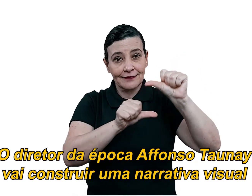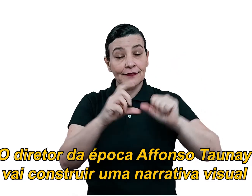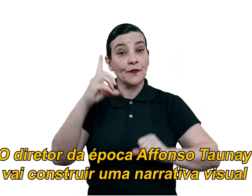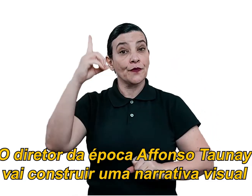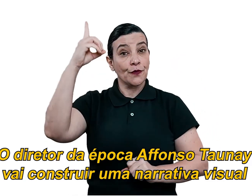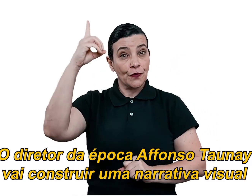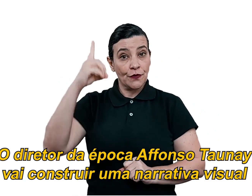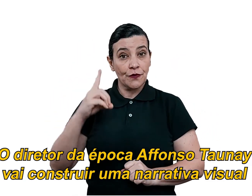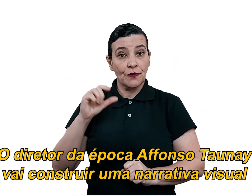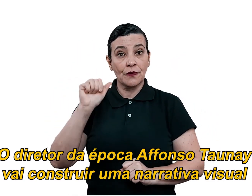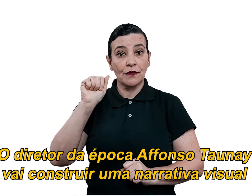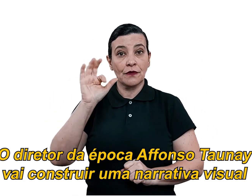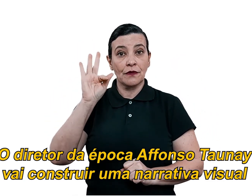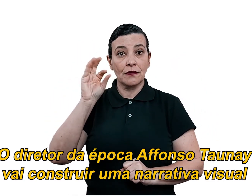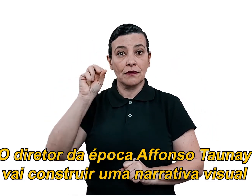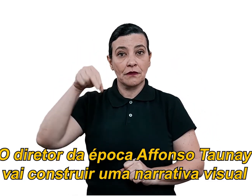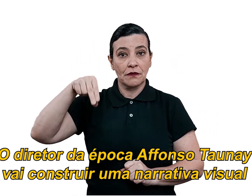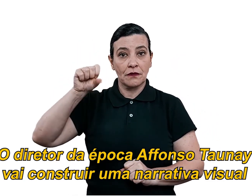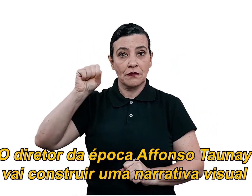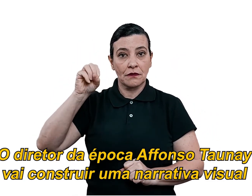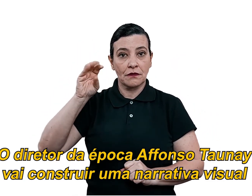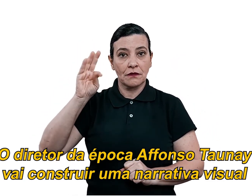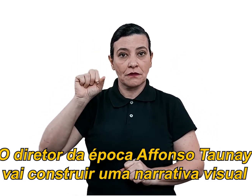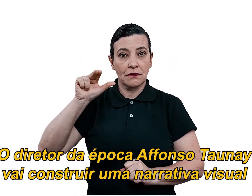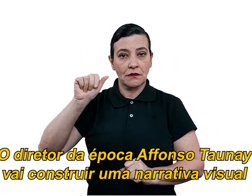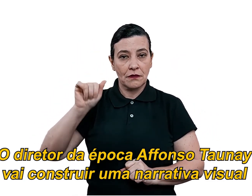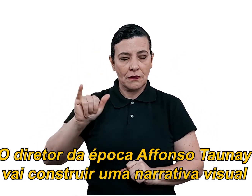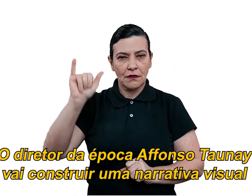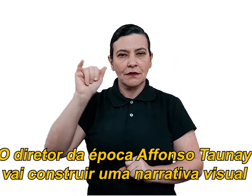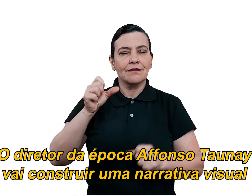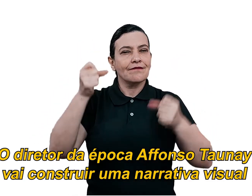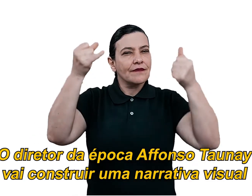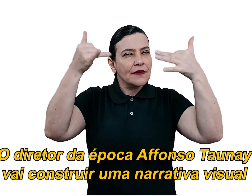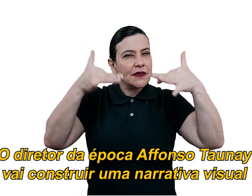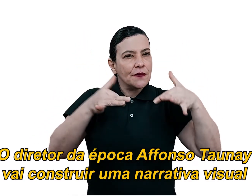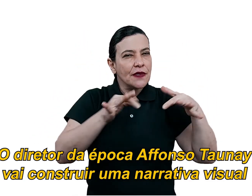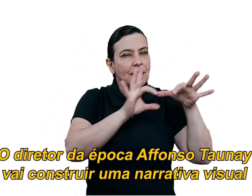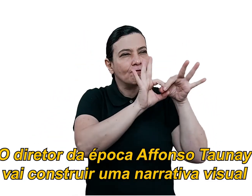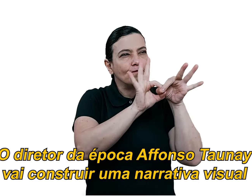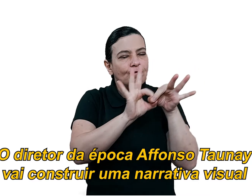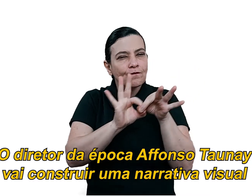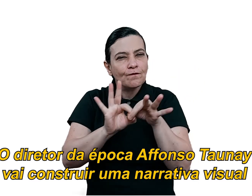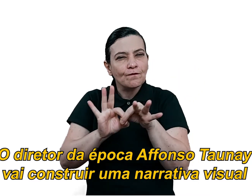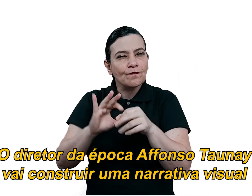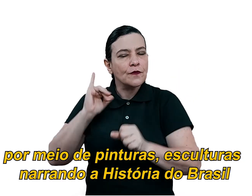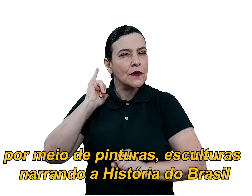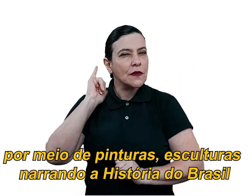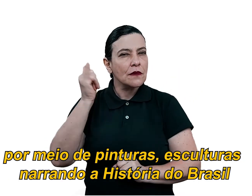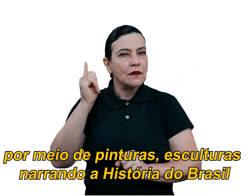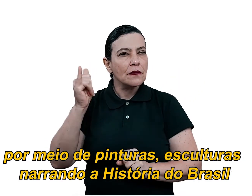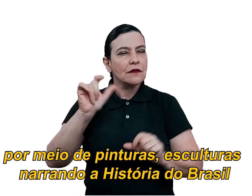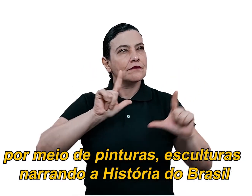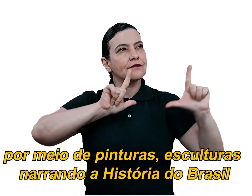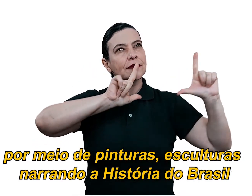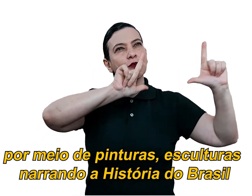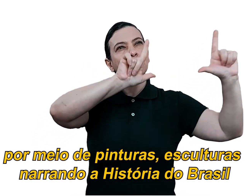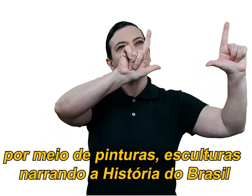da época, o Afonso Tonelli, vai construir uma narrativa visual por meio de pinturas,